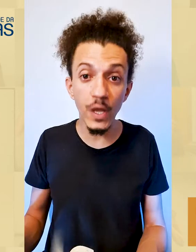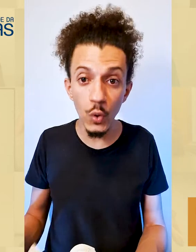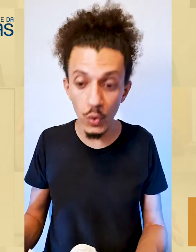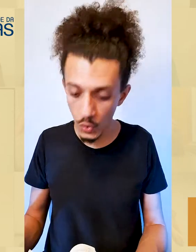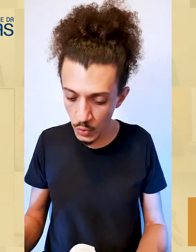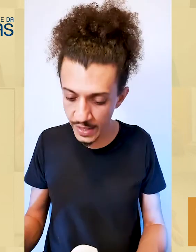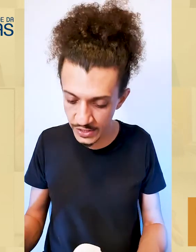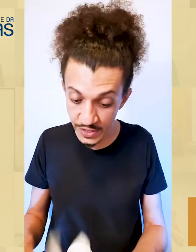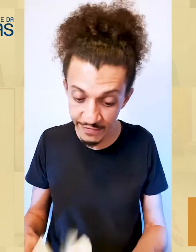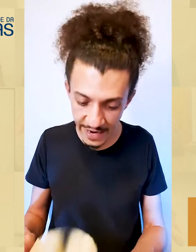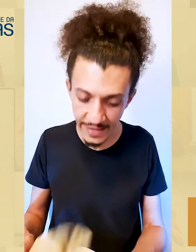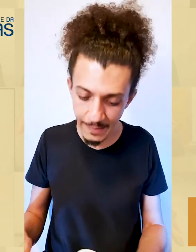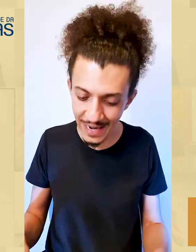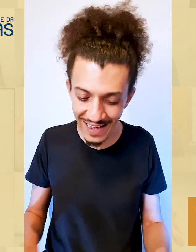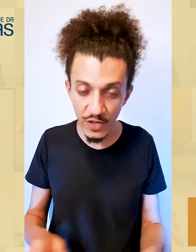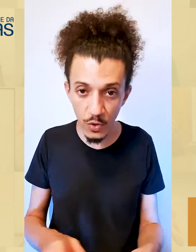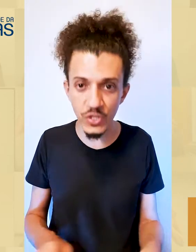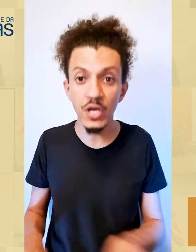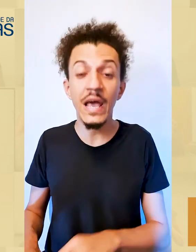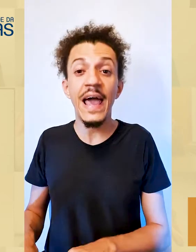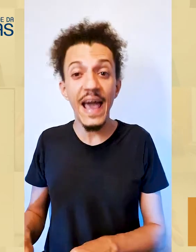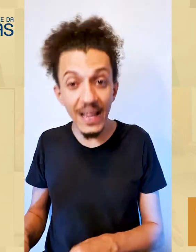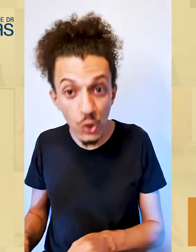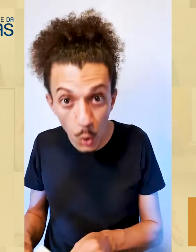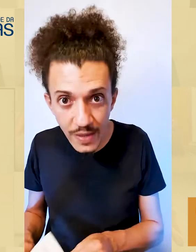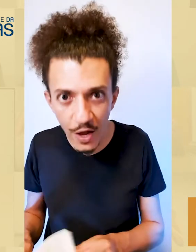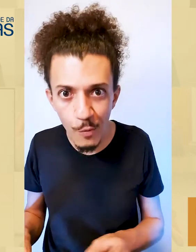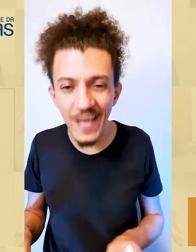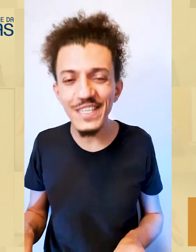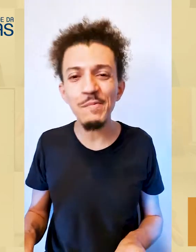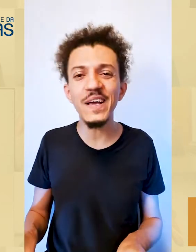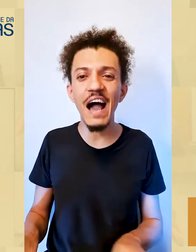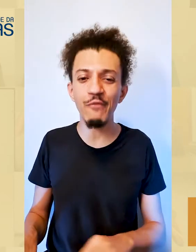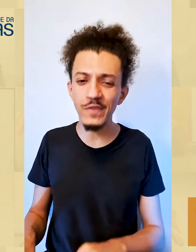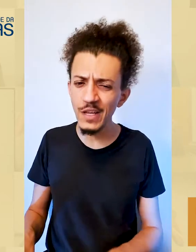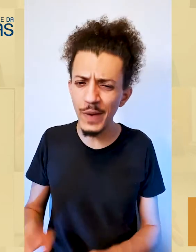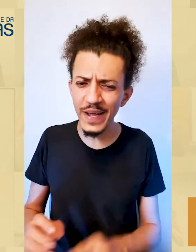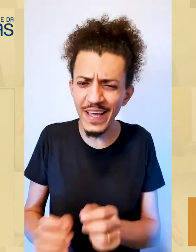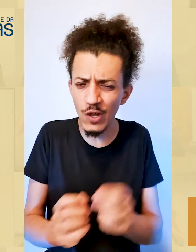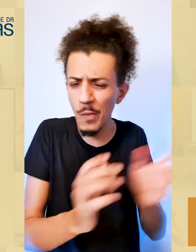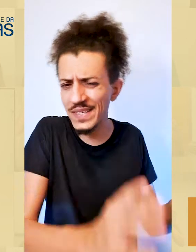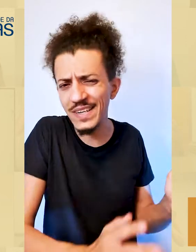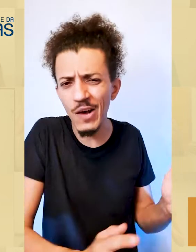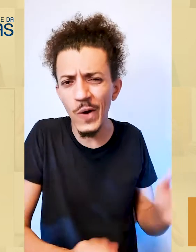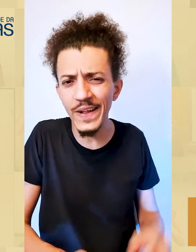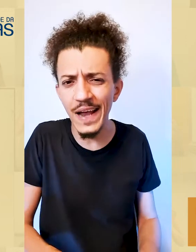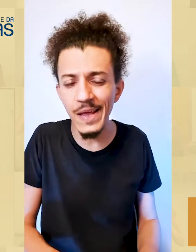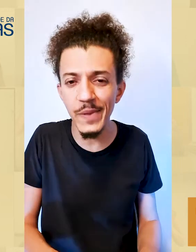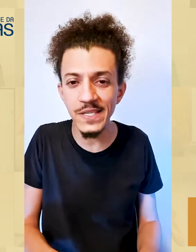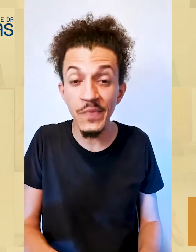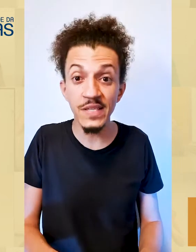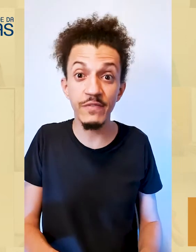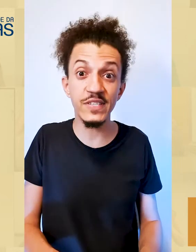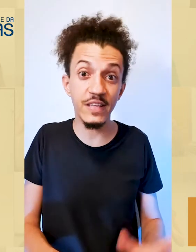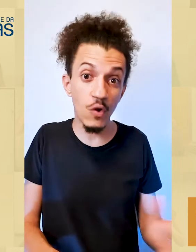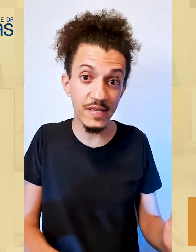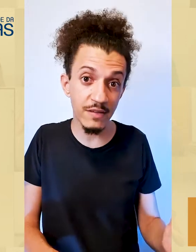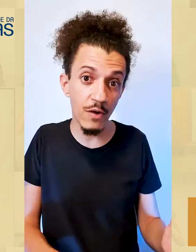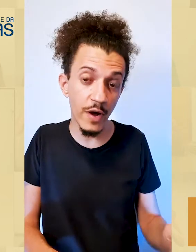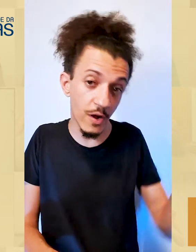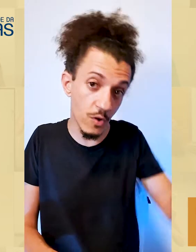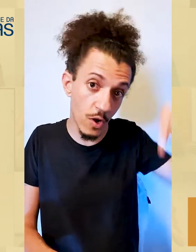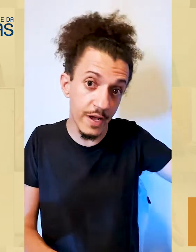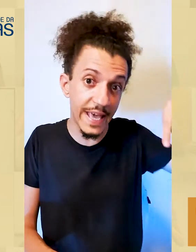o conteúdo do que a gente vai trabalhar aqui hoje é totalmente aplicável, tanto para quem está começando agora na Libras, se você está